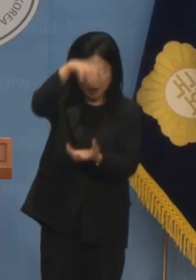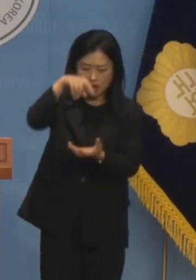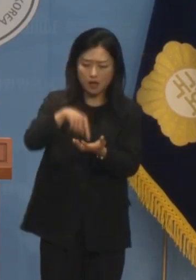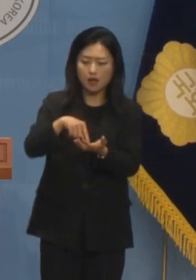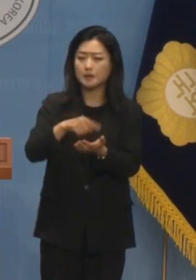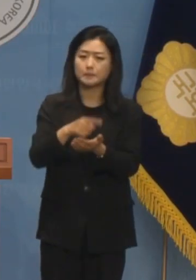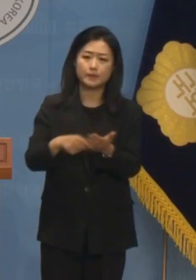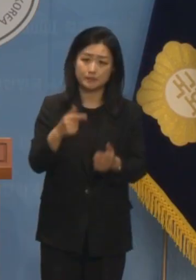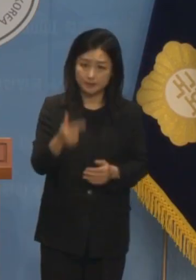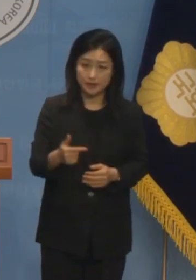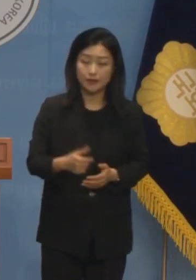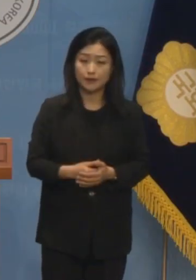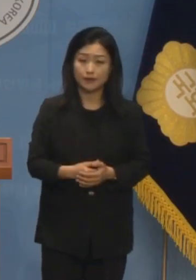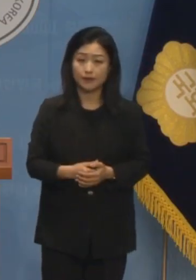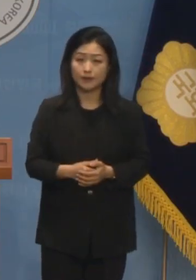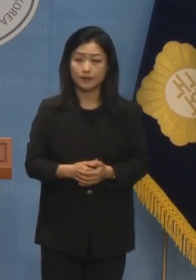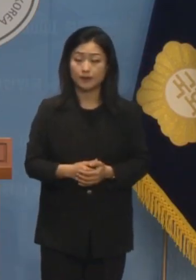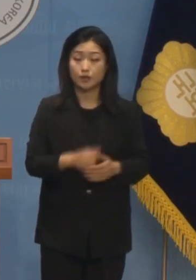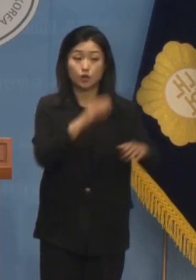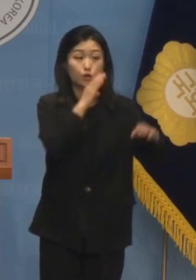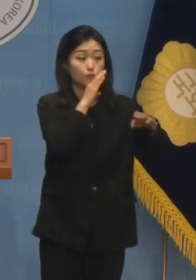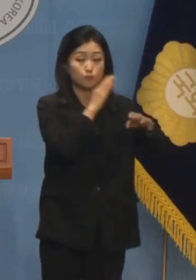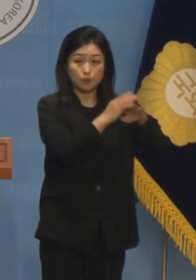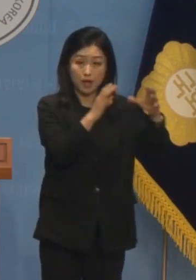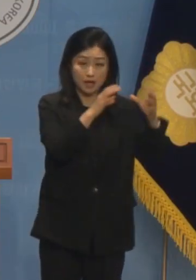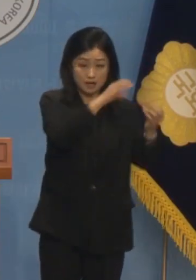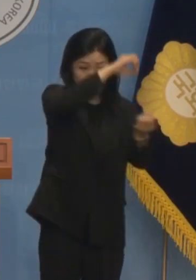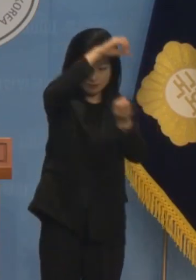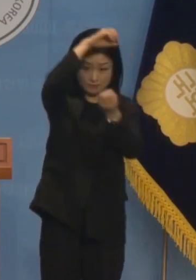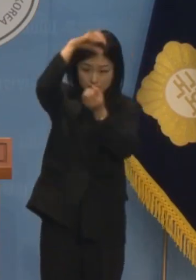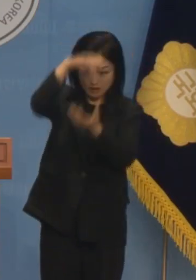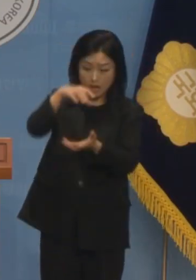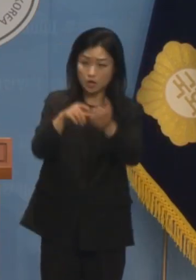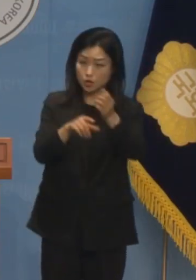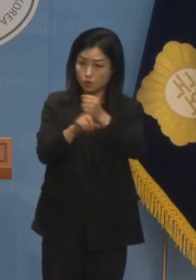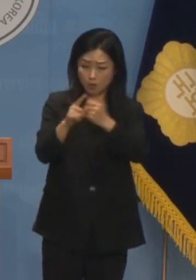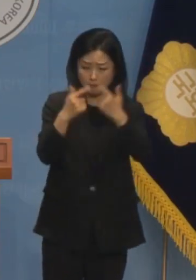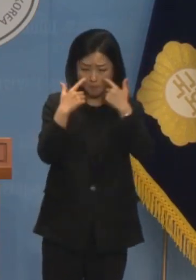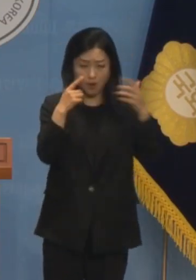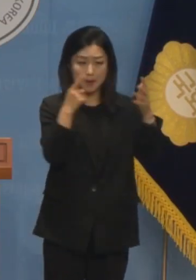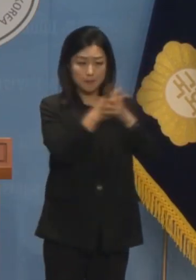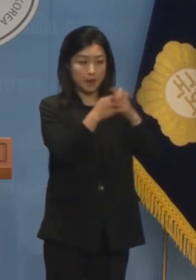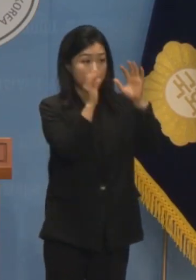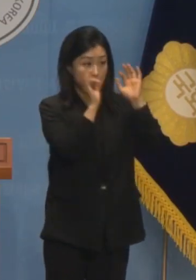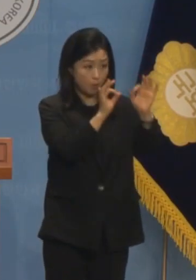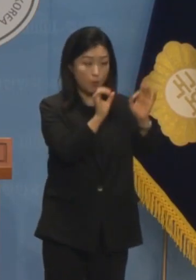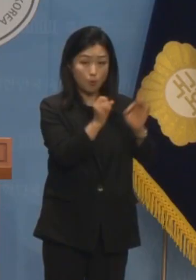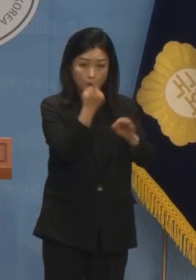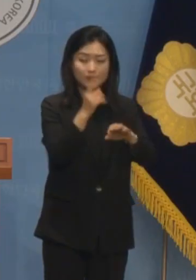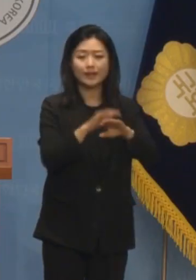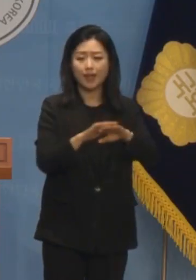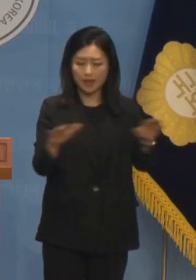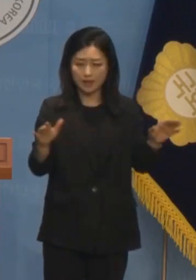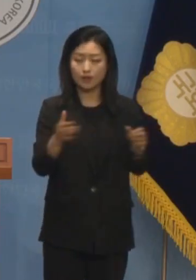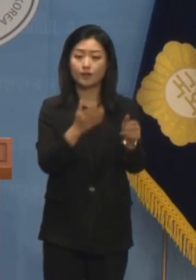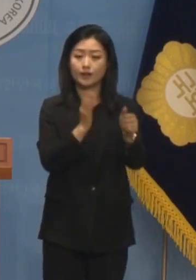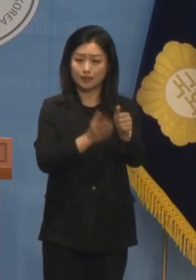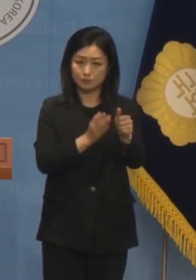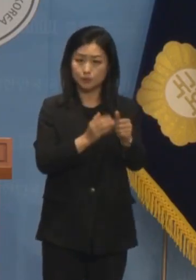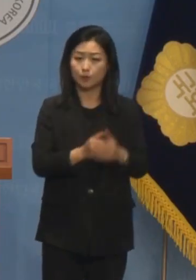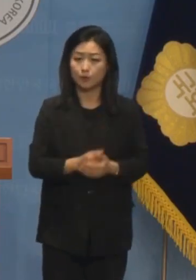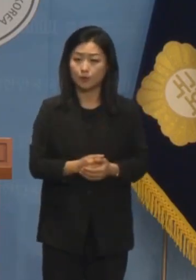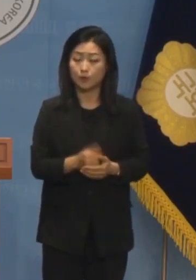피해를 유발하고 있습니다. 북한이 오물풍선을 보내는 이유를 명확하게 파악해서 그 원인을 제거하는 대책이